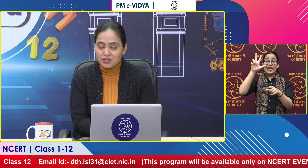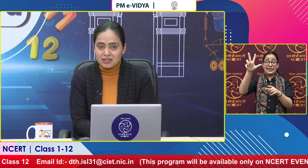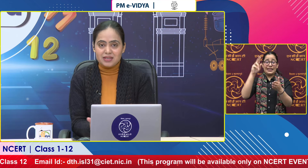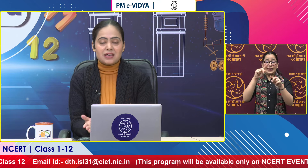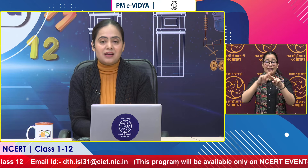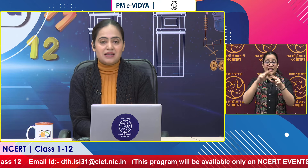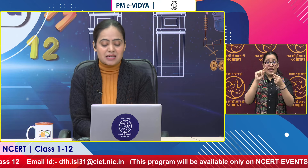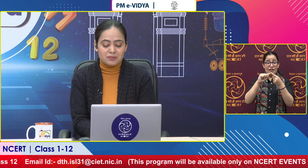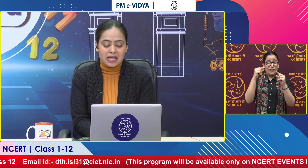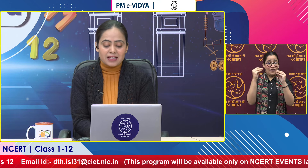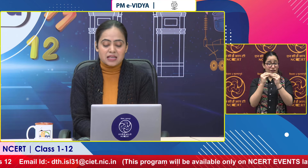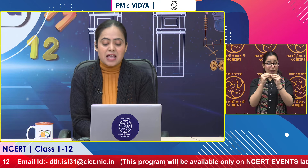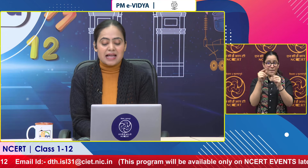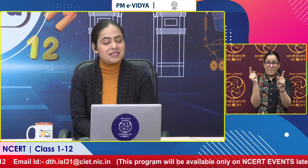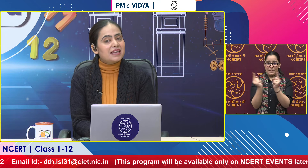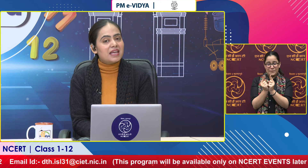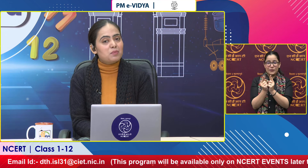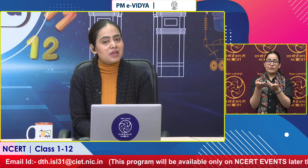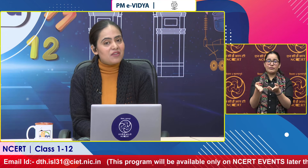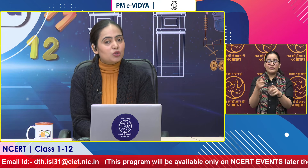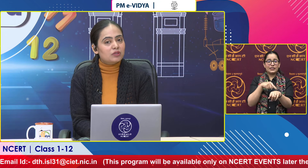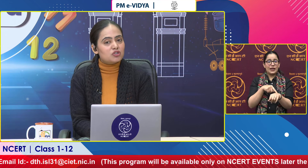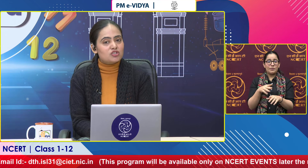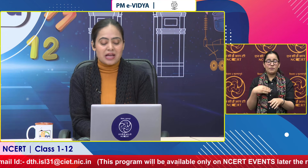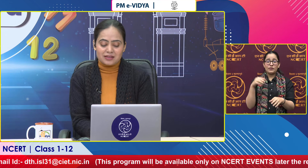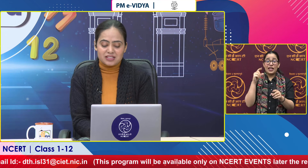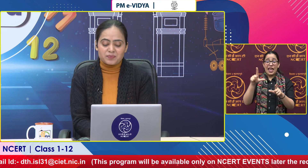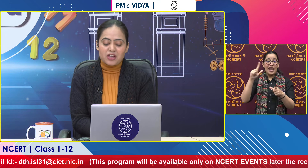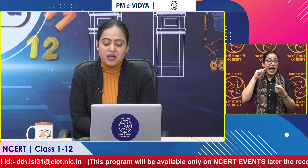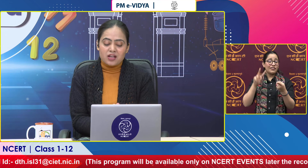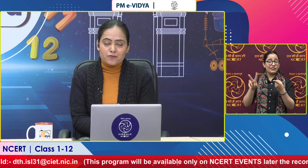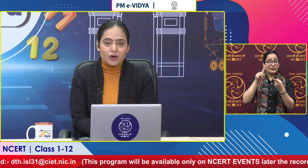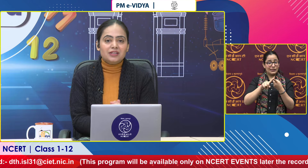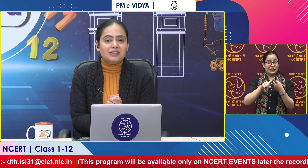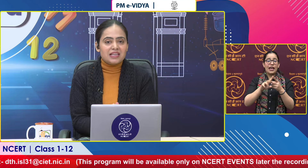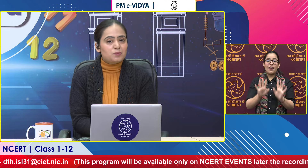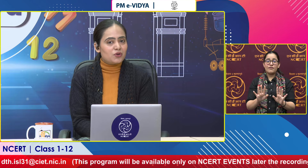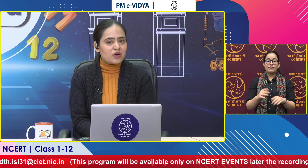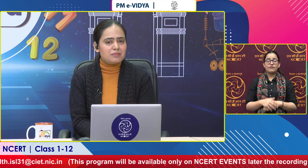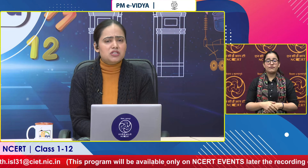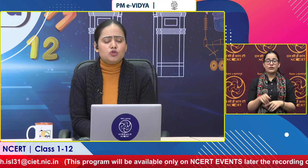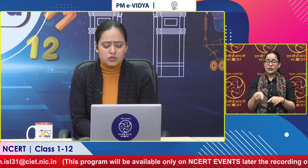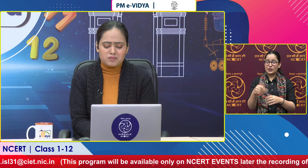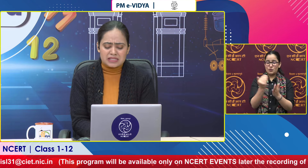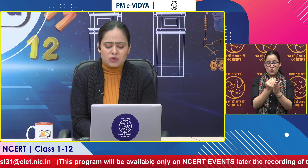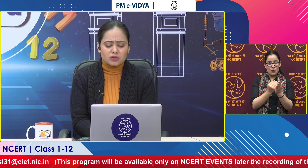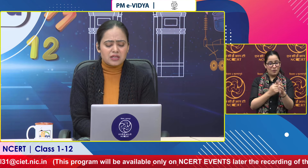course, these are the timelines at 10 a.m. live on Doordarshan channels for these programs, and don't miss out on